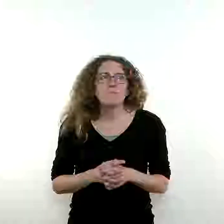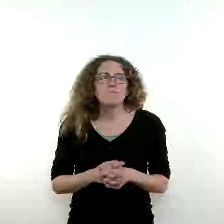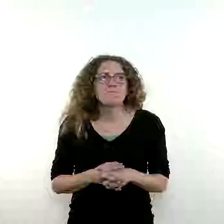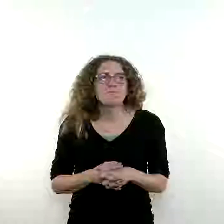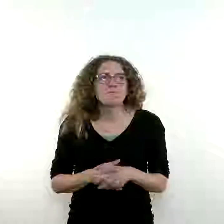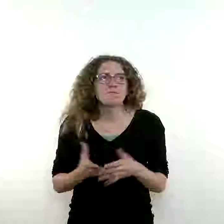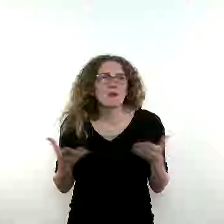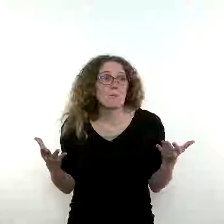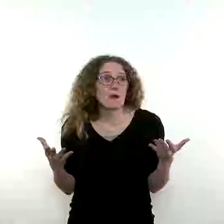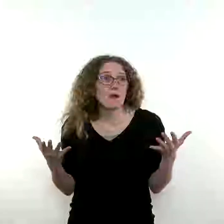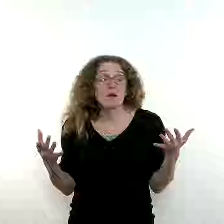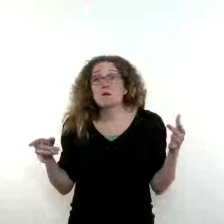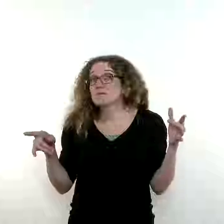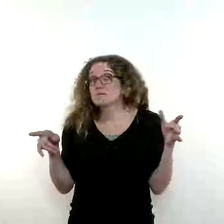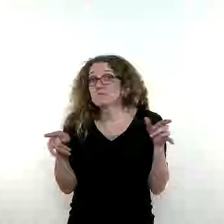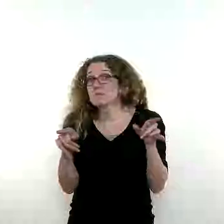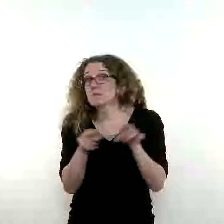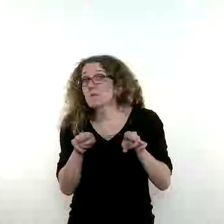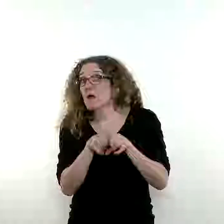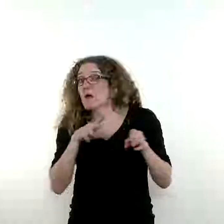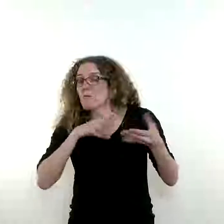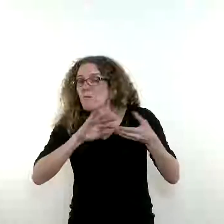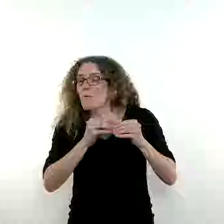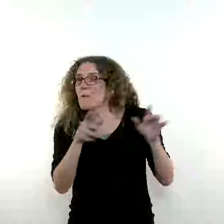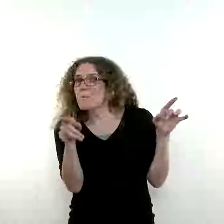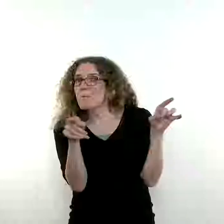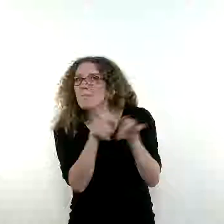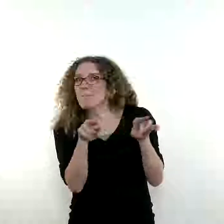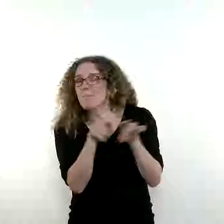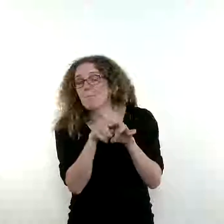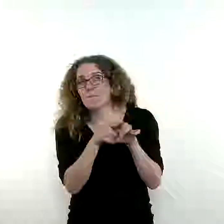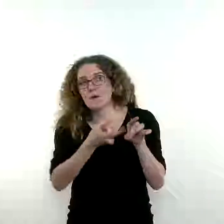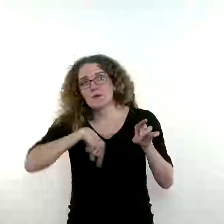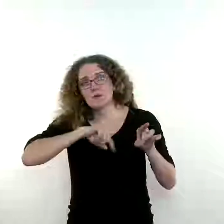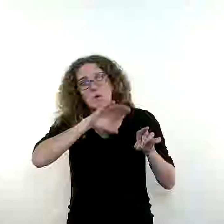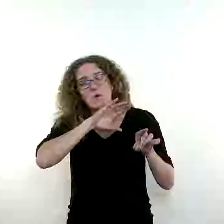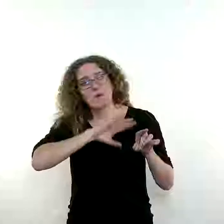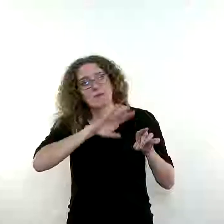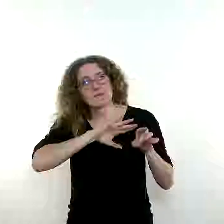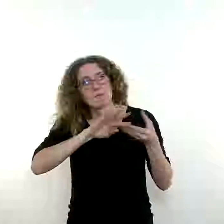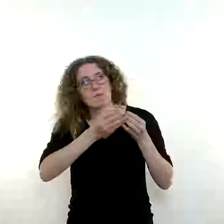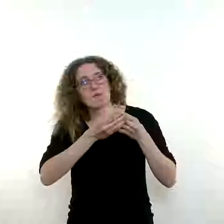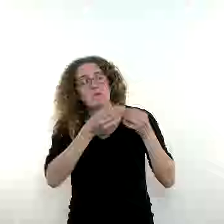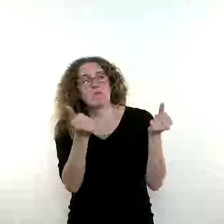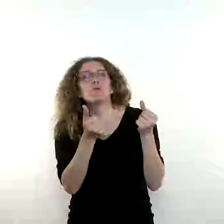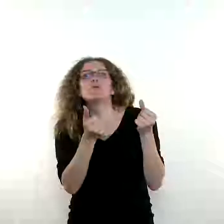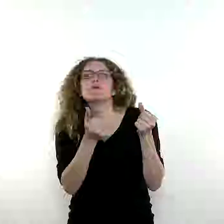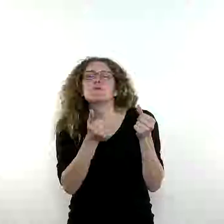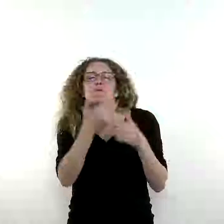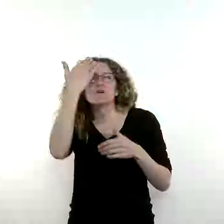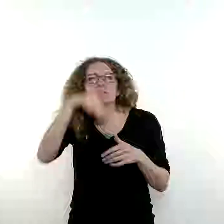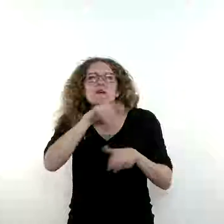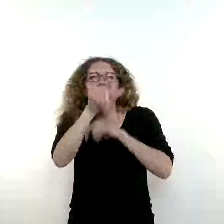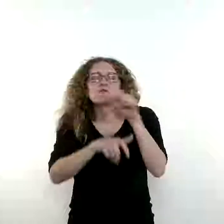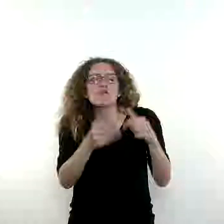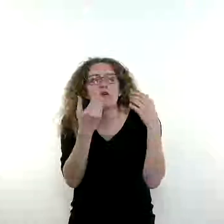De la même manière, vous avez le même problème qu'on est en train de régler de manière plus définitive avec les vendeurs à la sauvette un tout petit peu